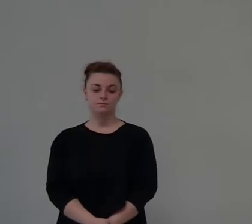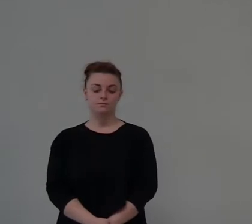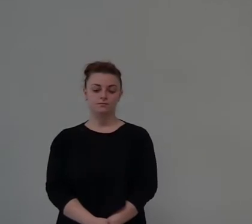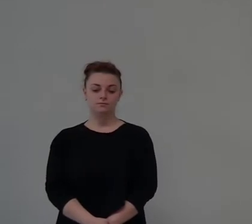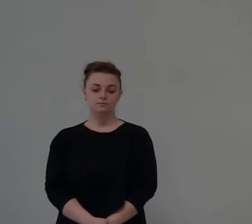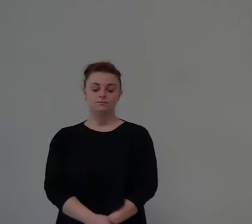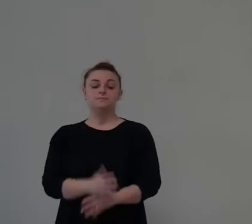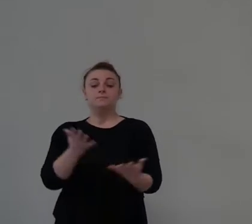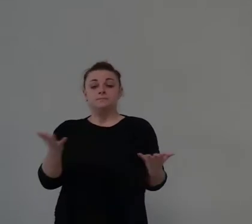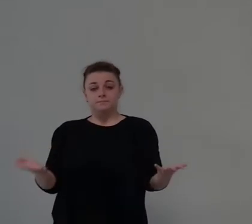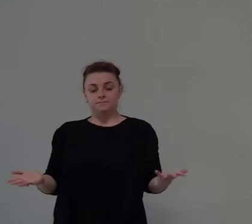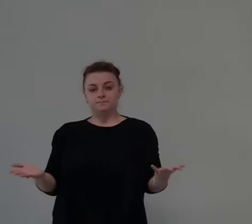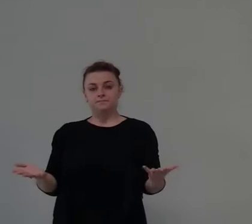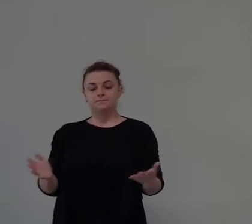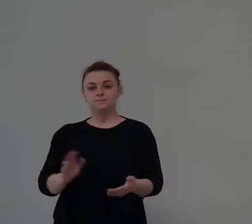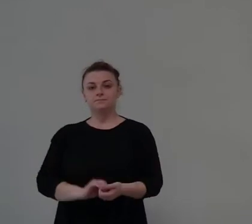Allora,